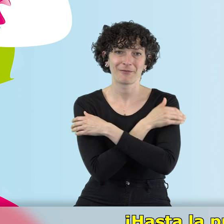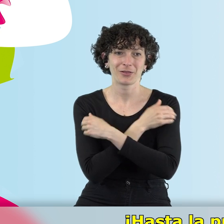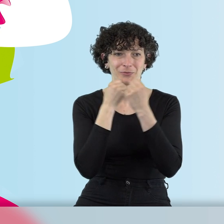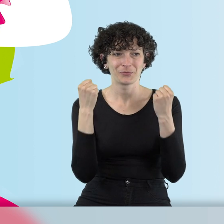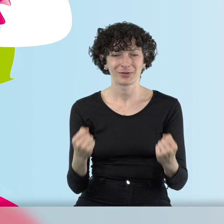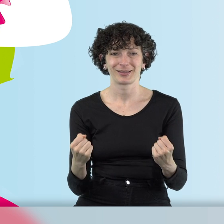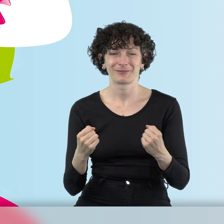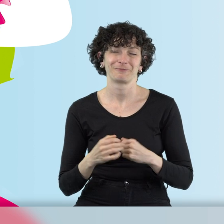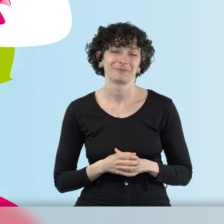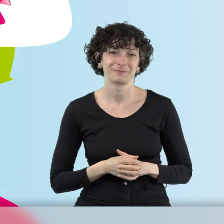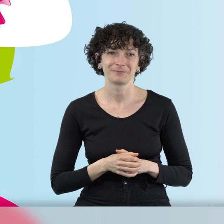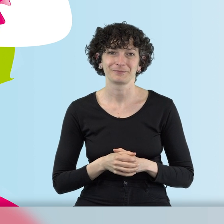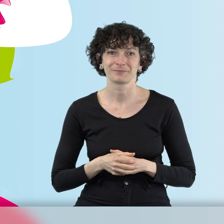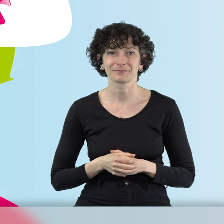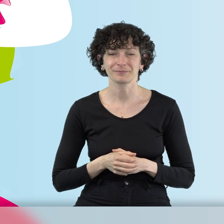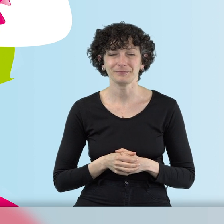un fuerte abrazo.